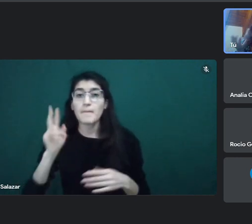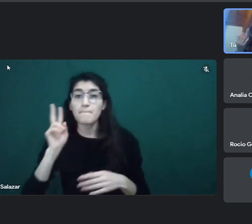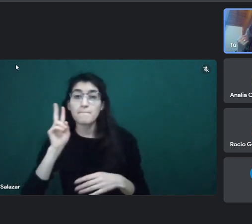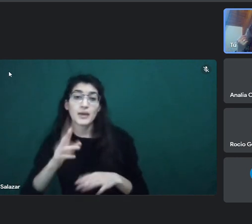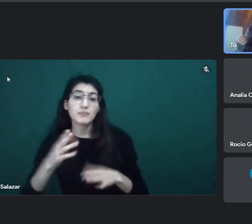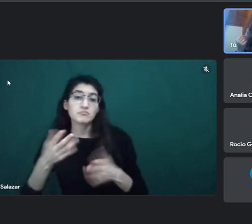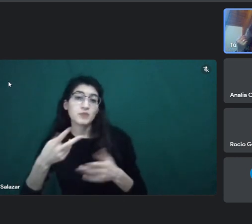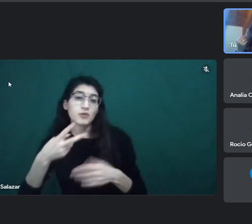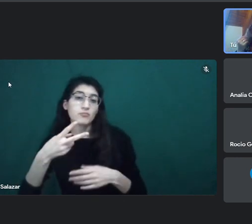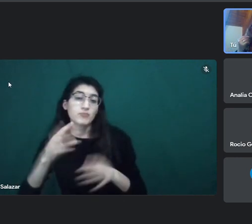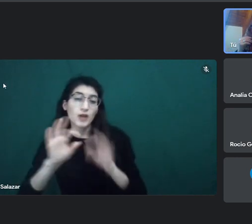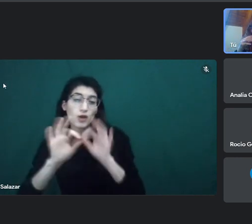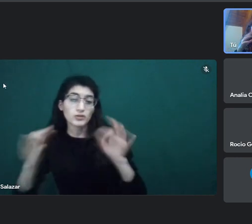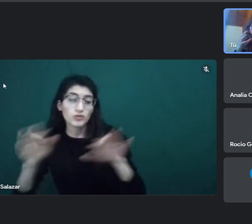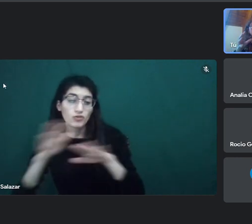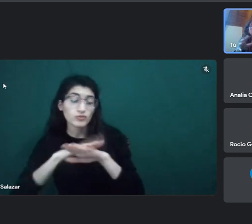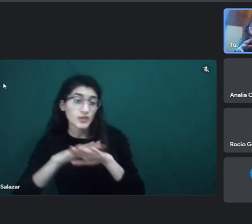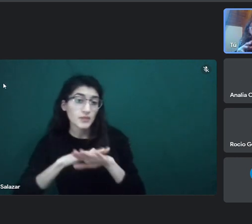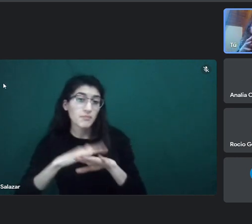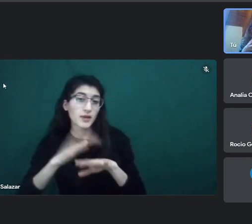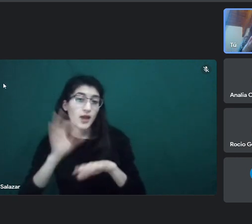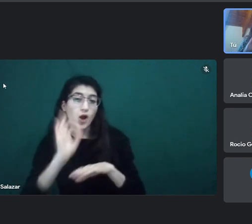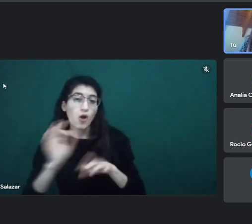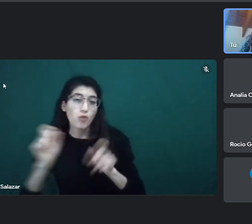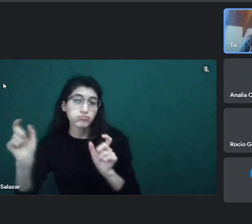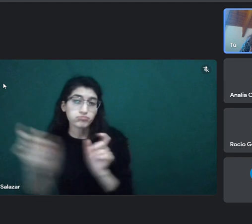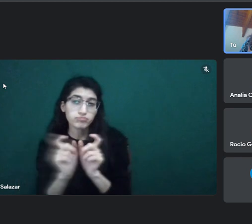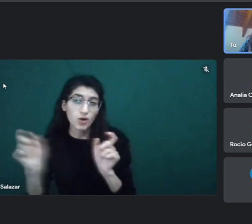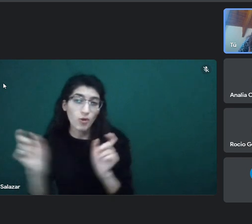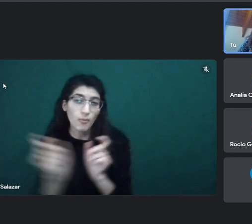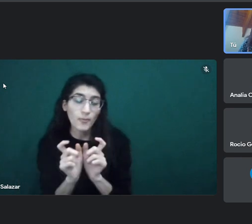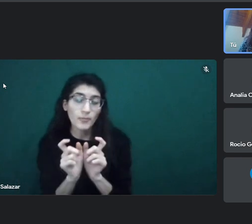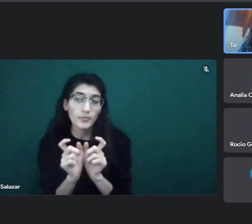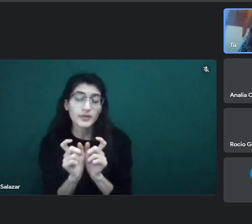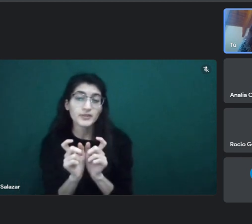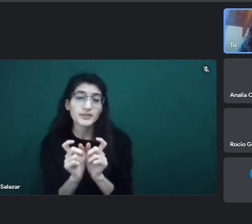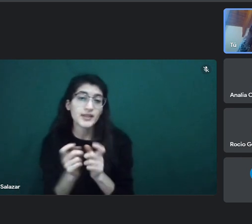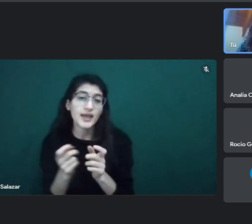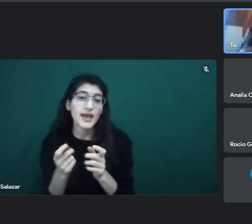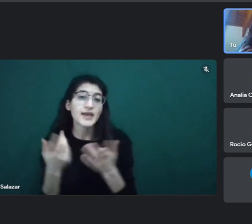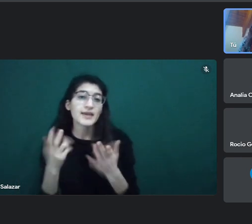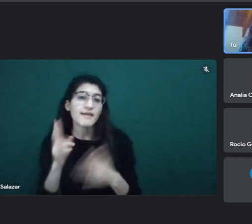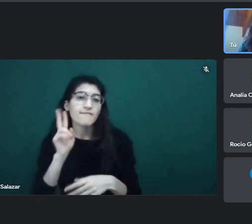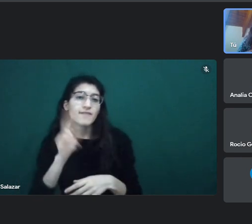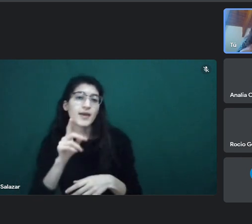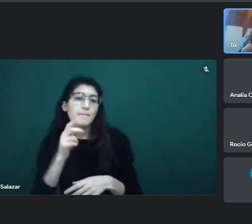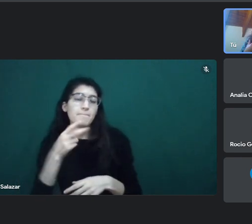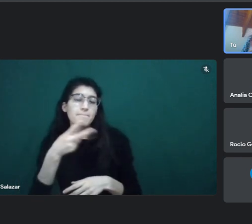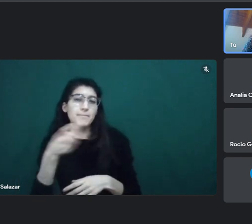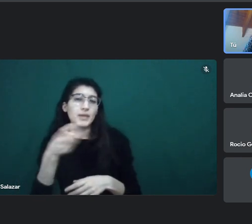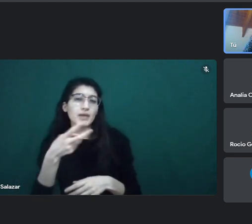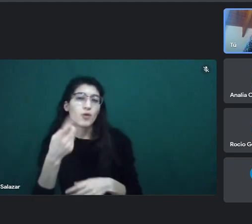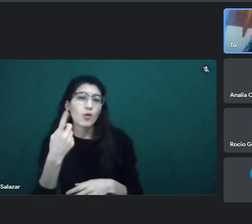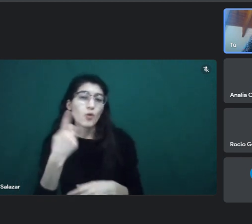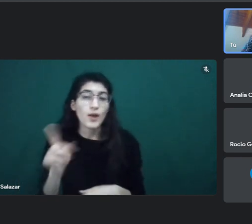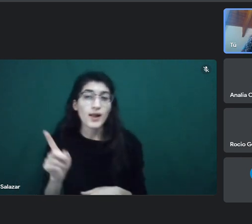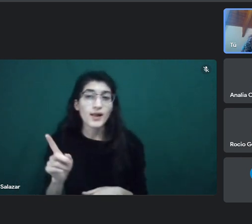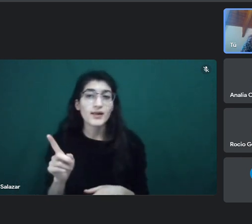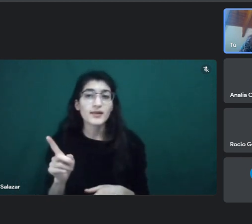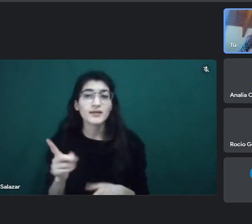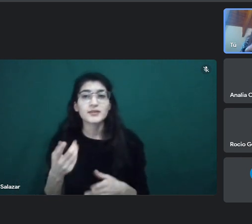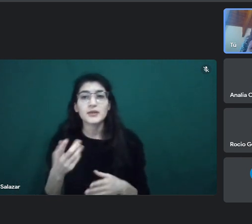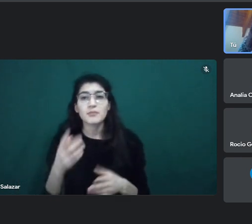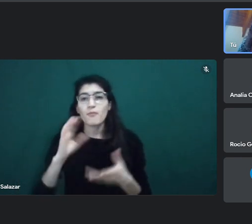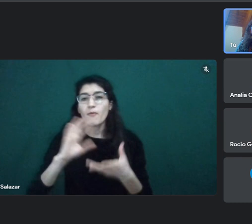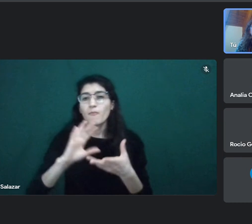ya lo analizamos, y en el caso a ver qué verbos, qué tipo de verbos hay, si hay modales, auxiliares o principales. En